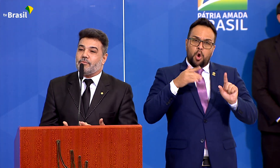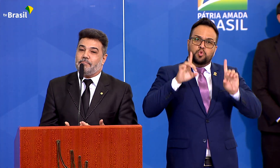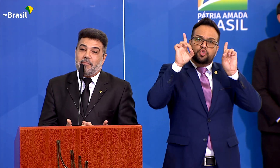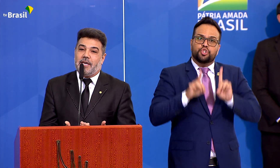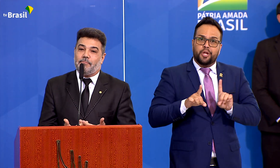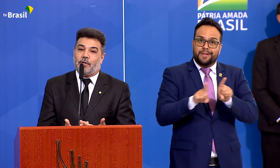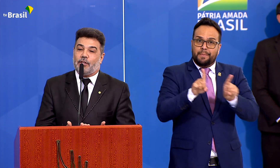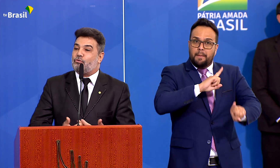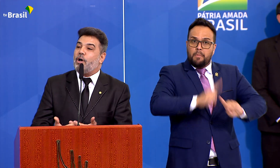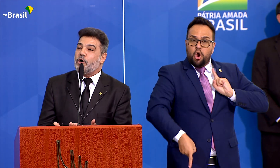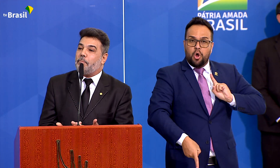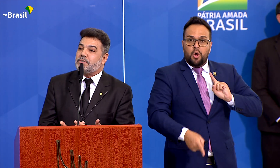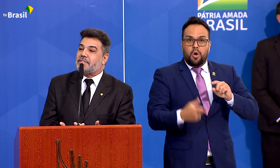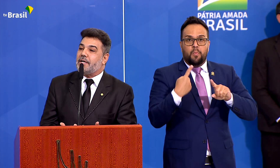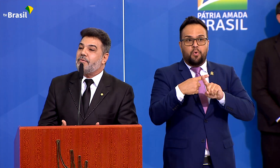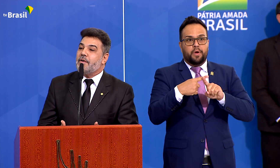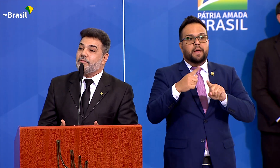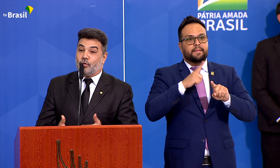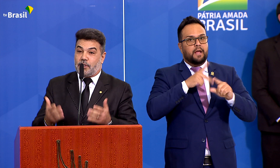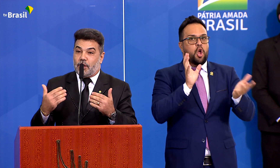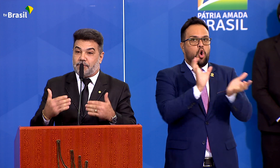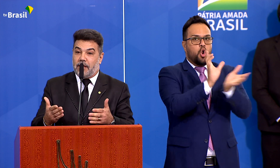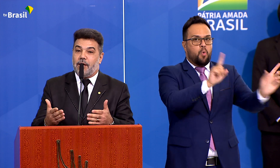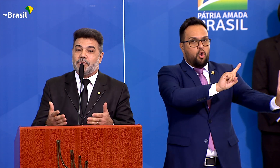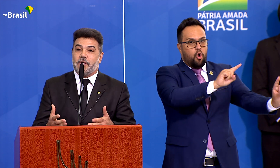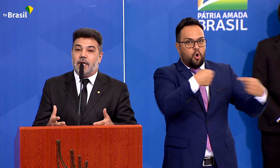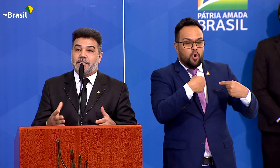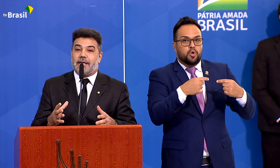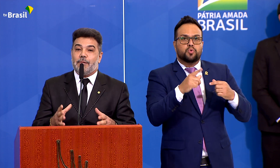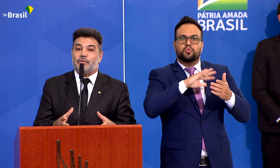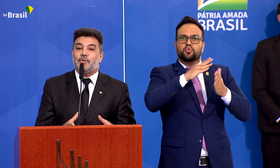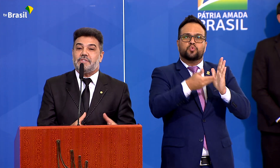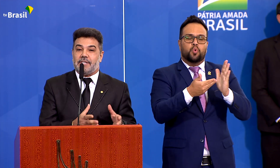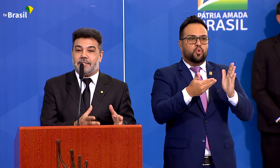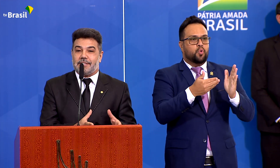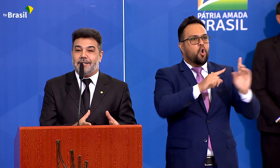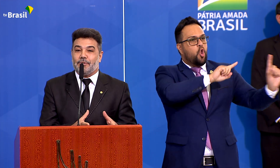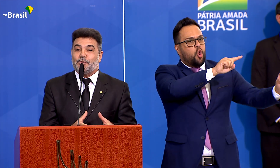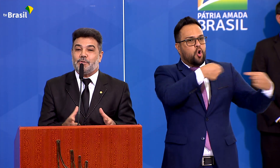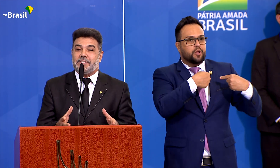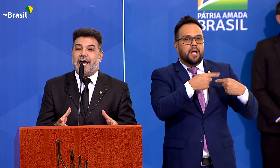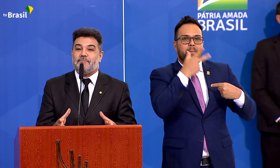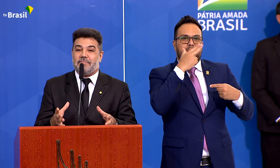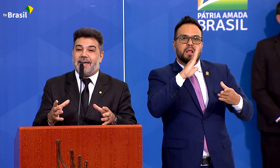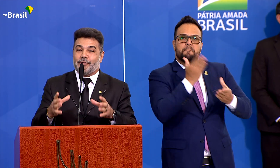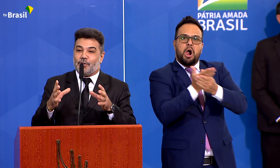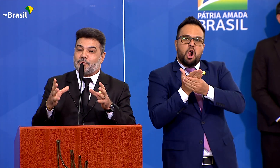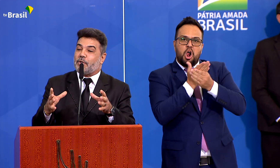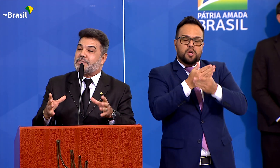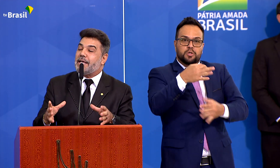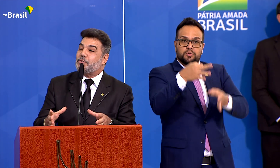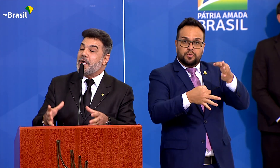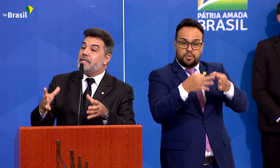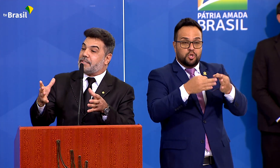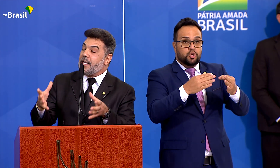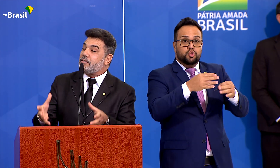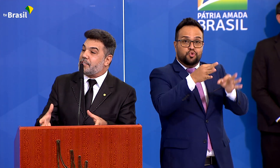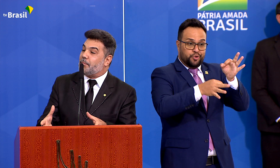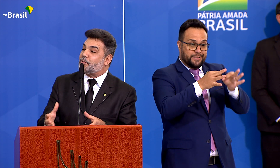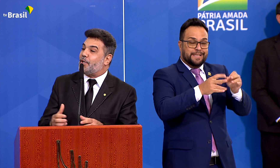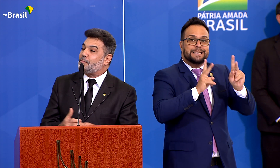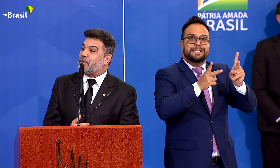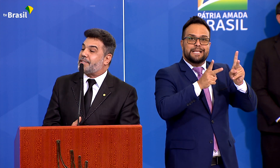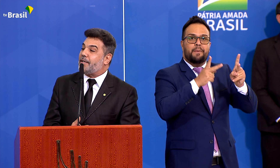direito também ser ciado primeiro porque toda a oposição tudo que nós falamos eles acabam judicializando e o judiciário pega os nossos processos